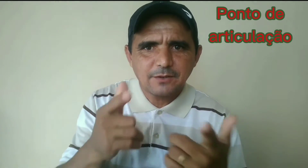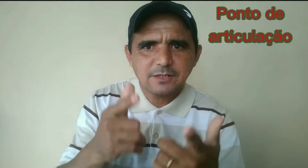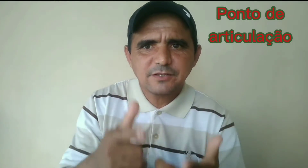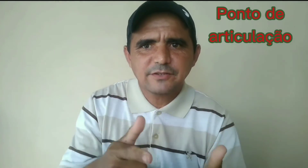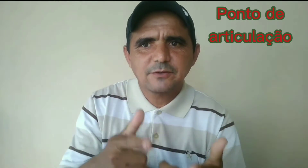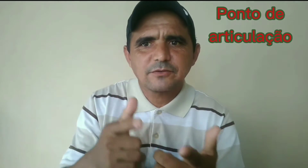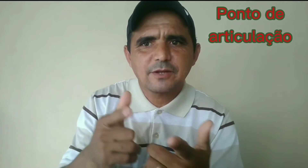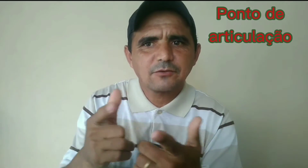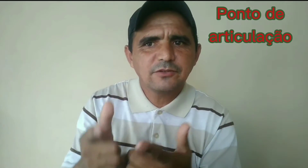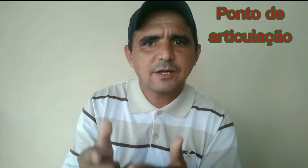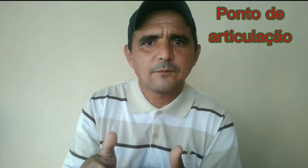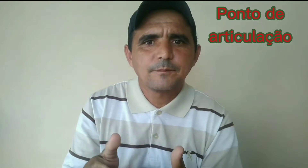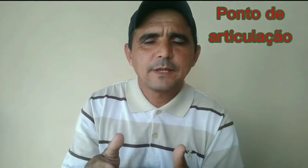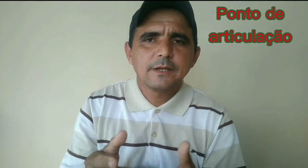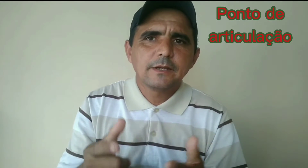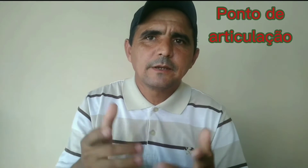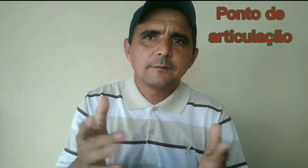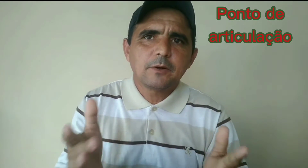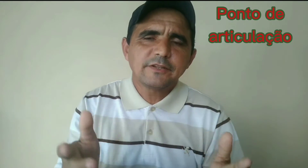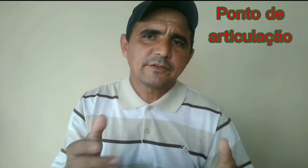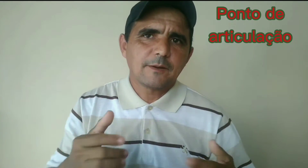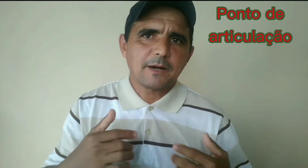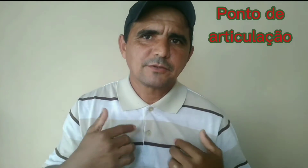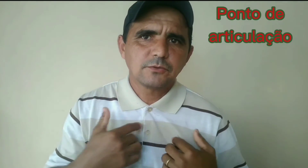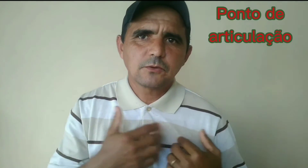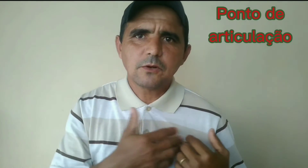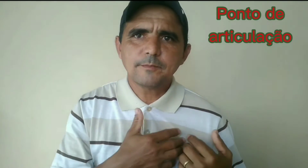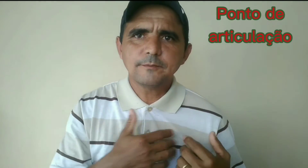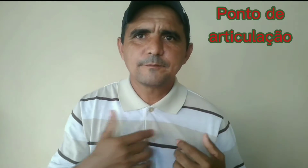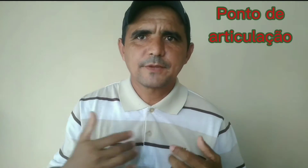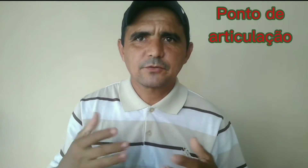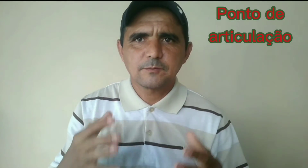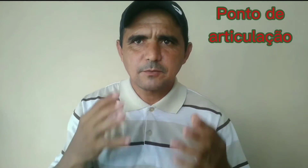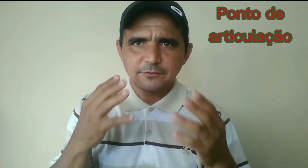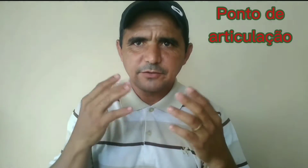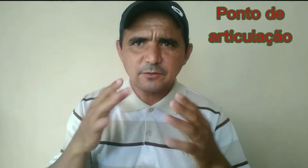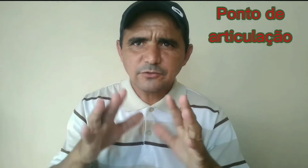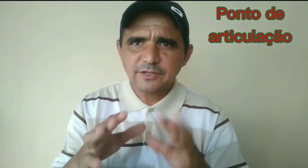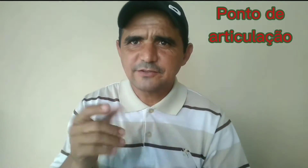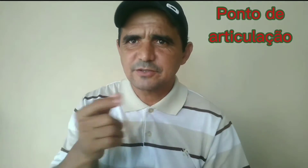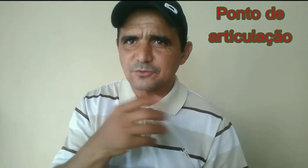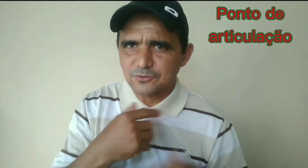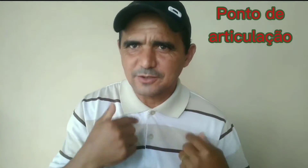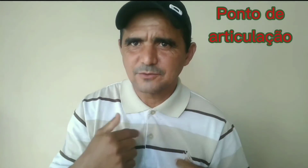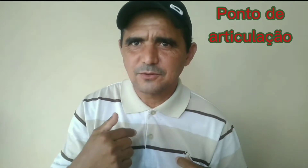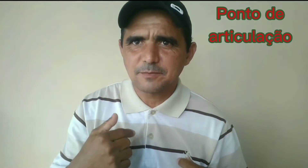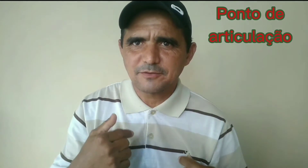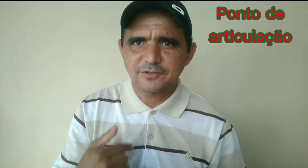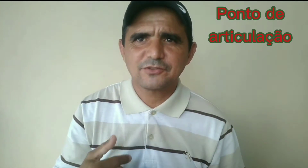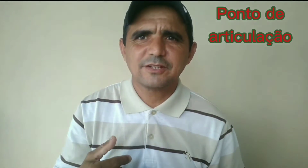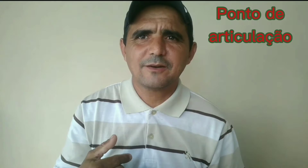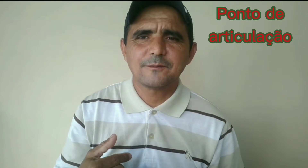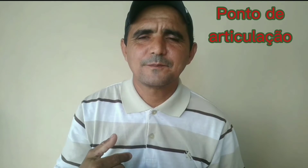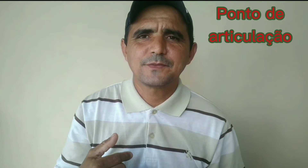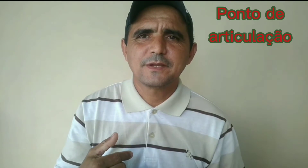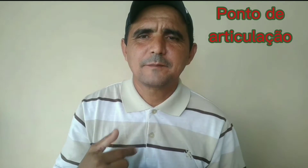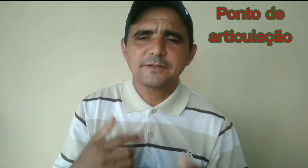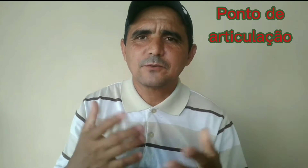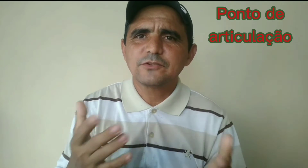hora de executar o sinal. Pode ser uma parte do corpo, uma vez alguns sinais a gente não toca no corpo para fazer o sinal, mas algum